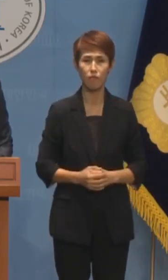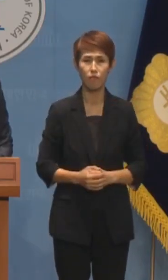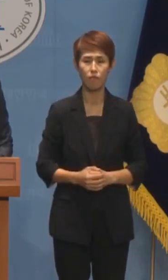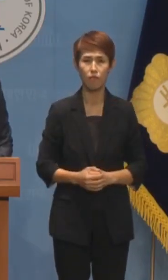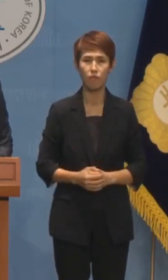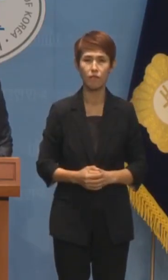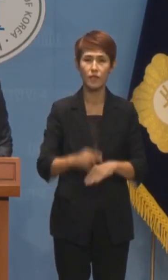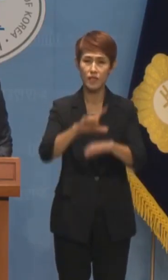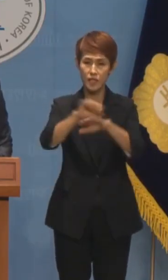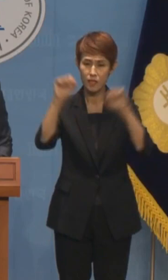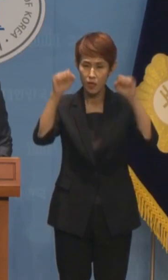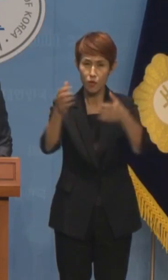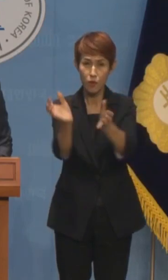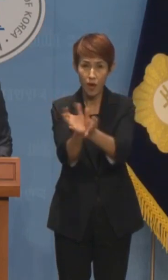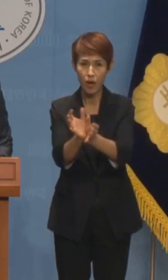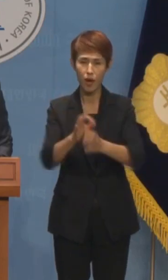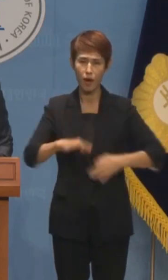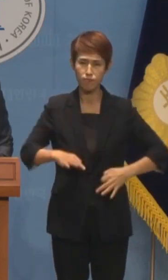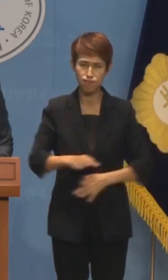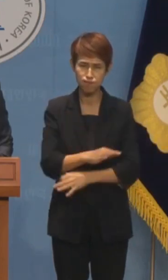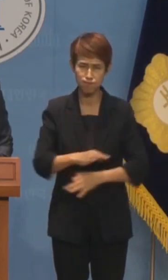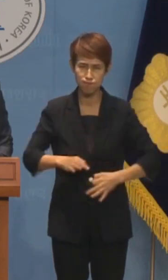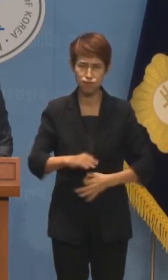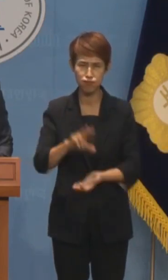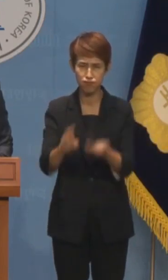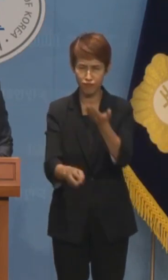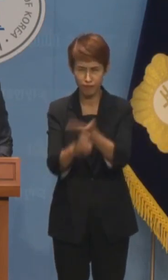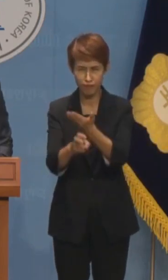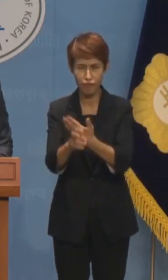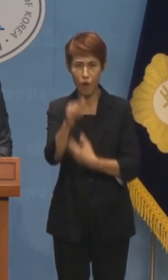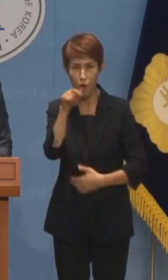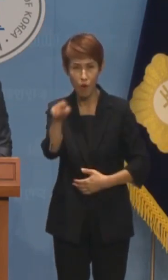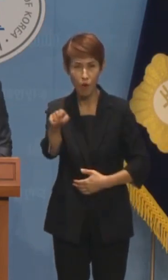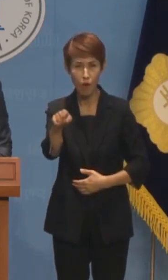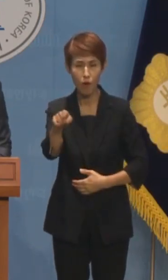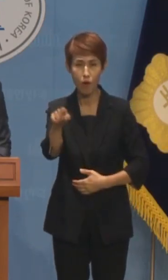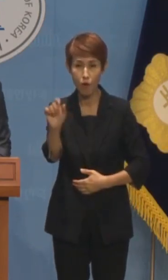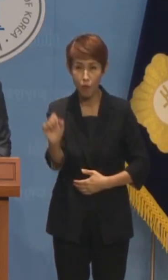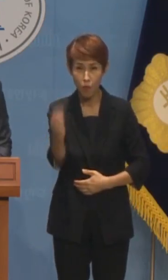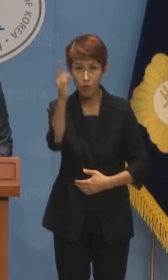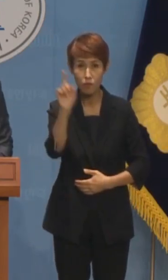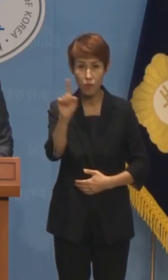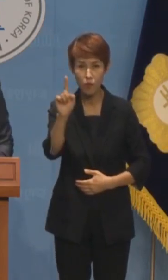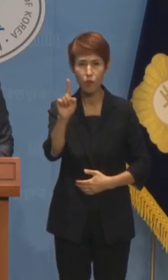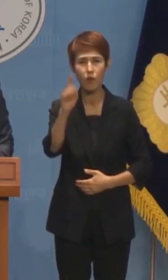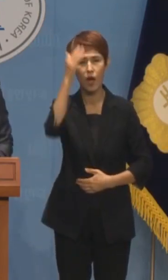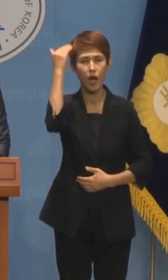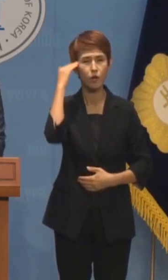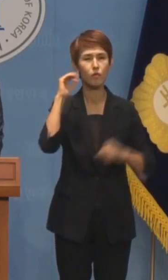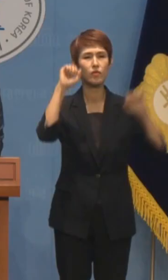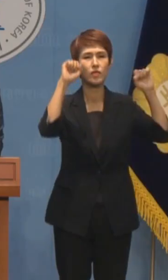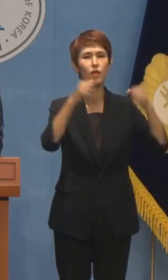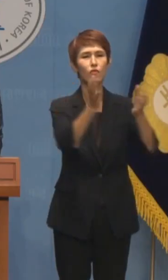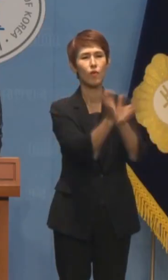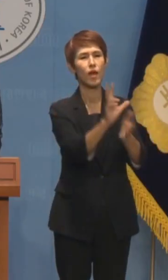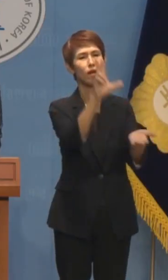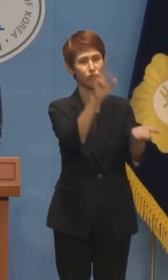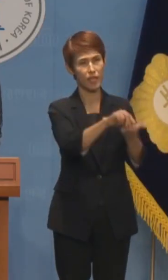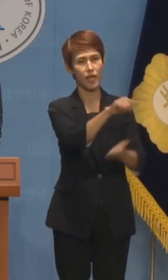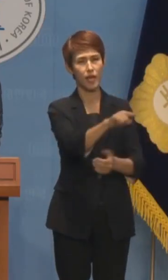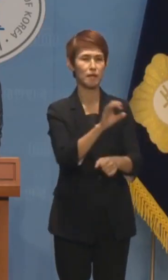지자체 체육회가 비리와 부패의 늪에서 헤어나오지 못하는 근본적인 이유는 바로 대한체육회